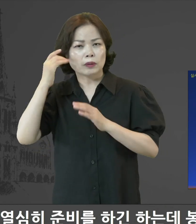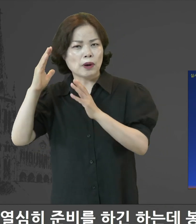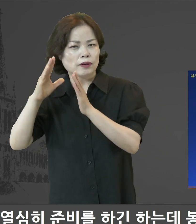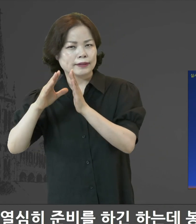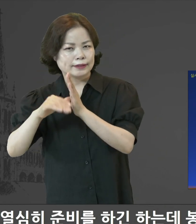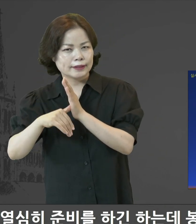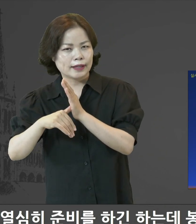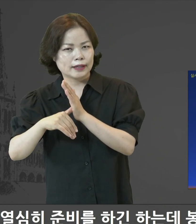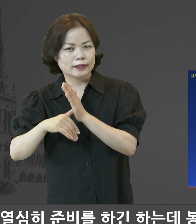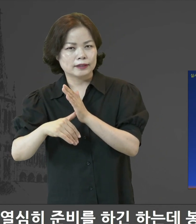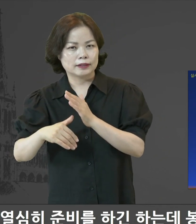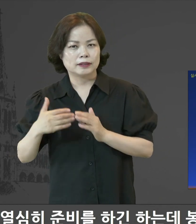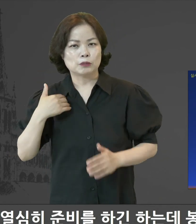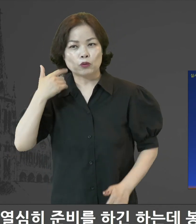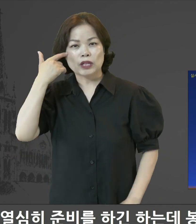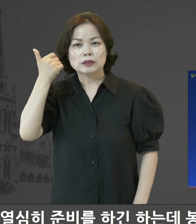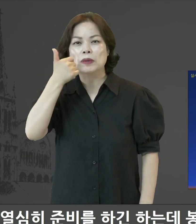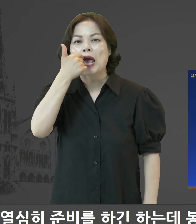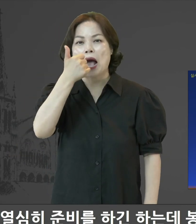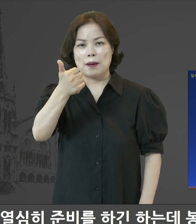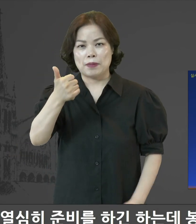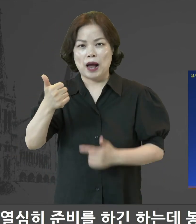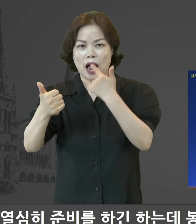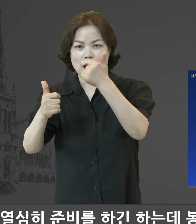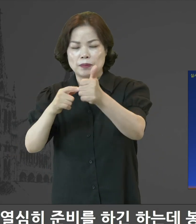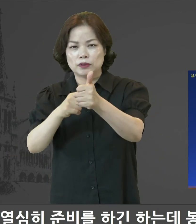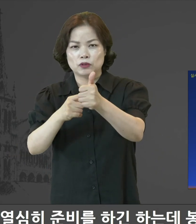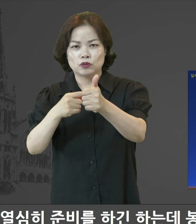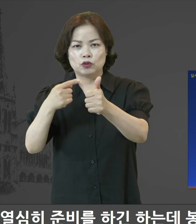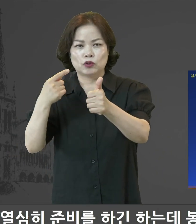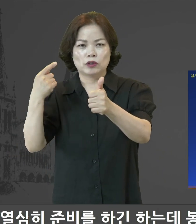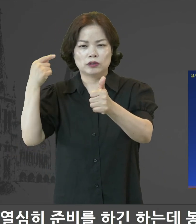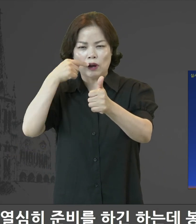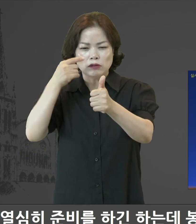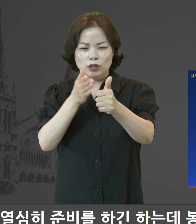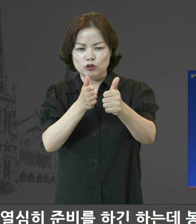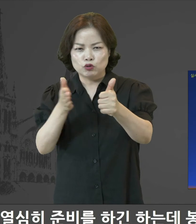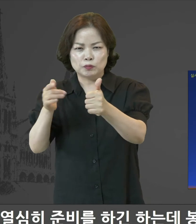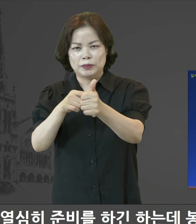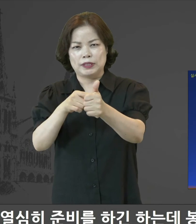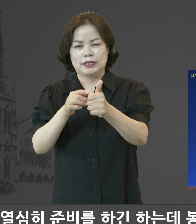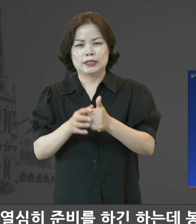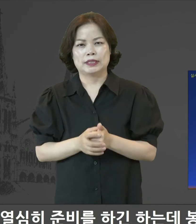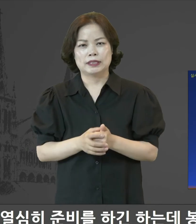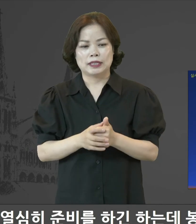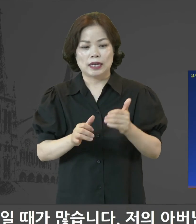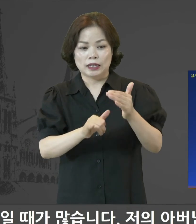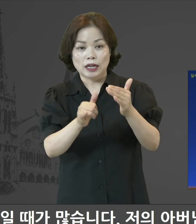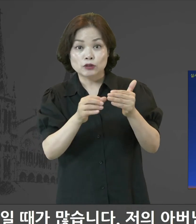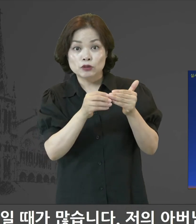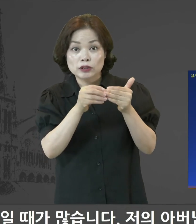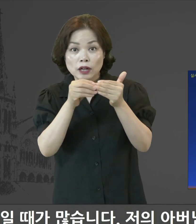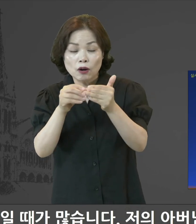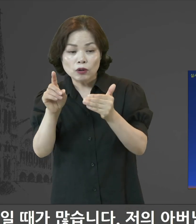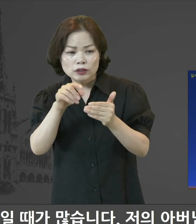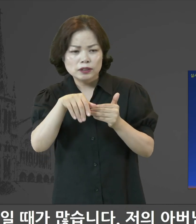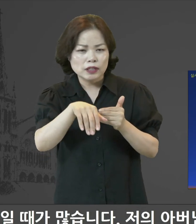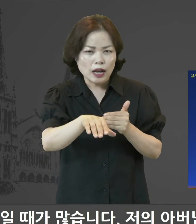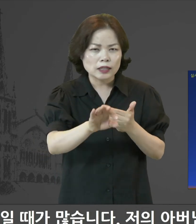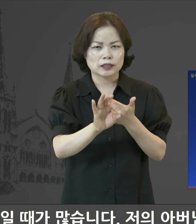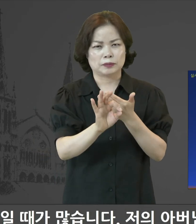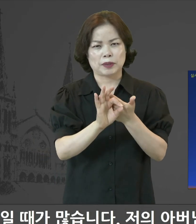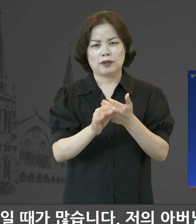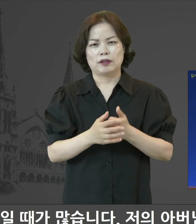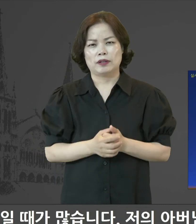저희 아버님은 정말 준비가 철저하신 분이셨습니다. 가족들을 데리고 어디를 한번